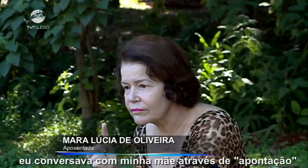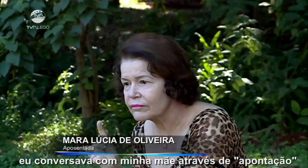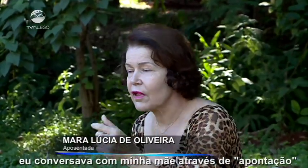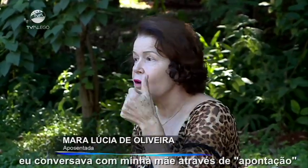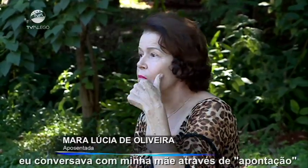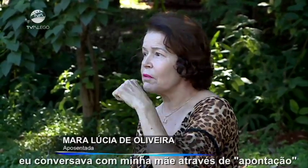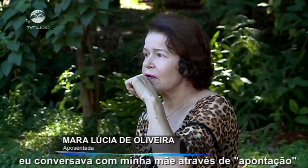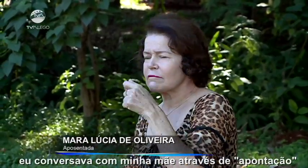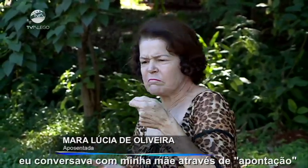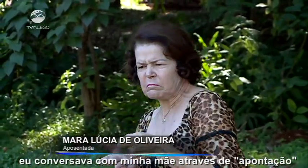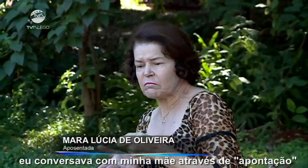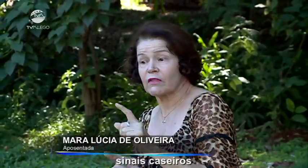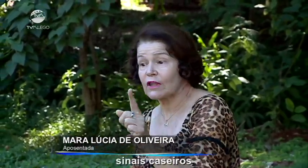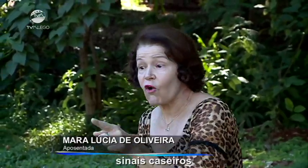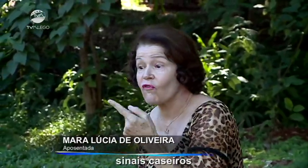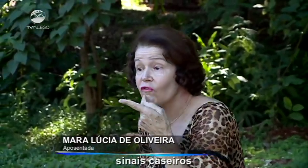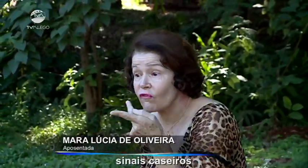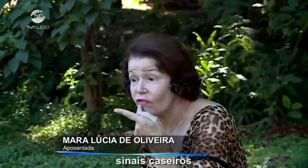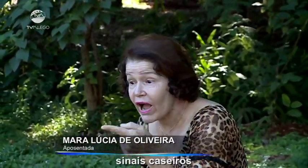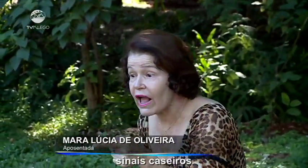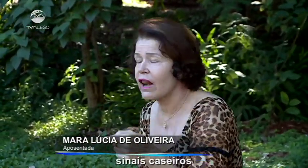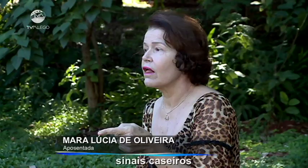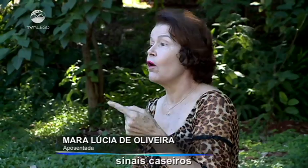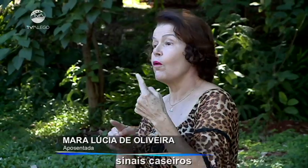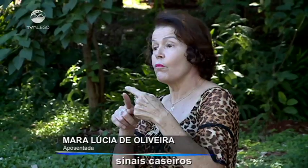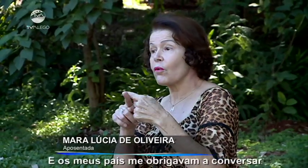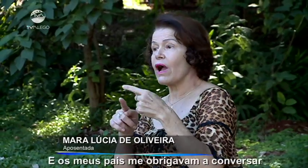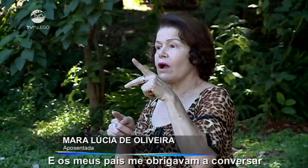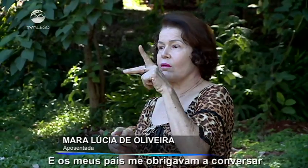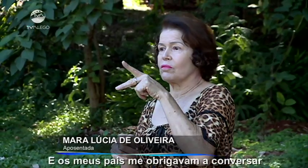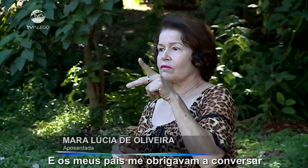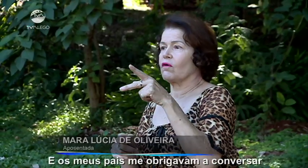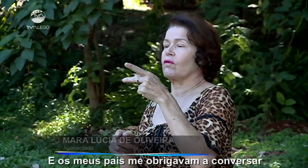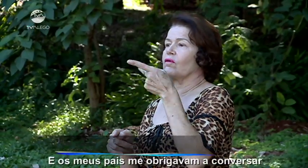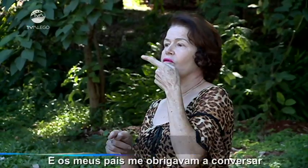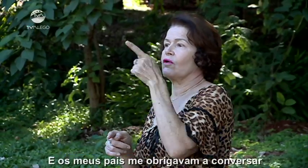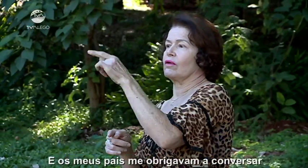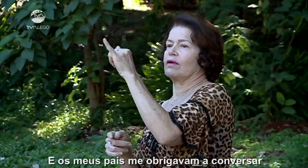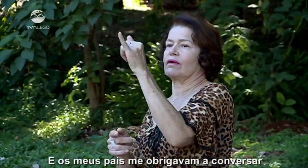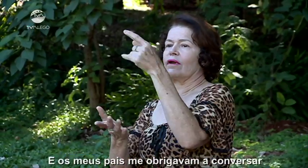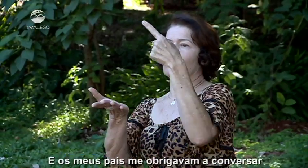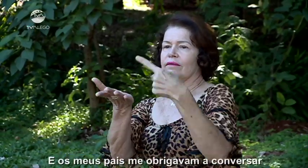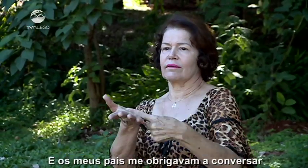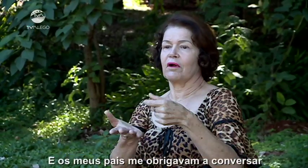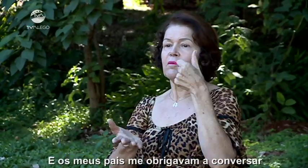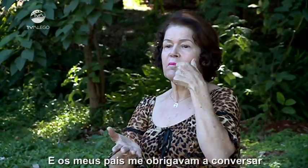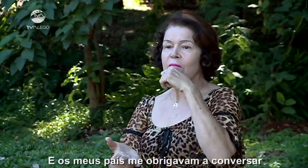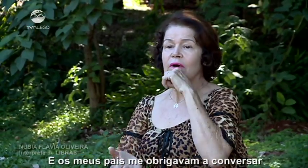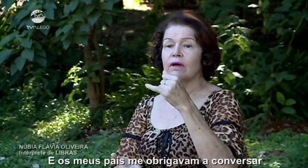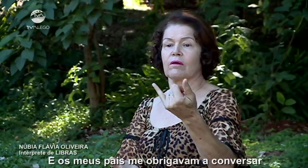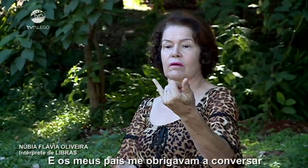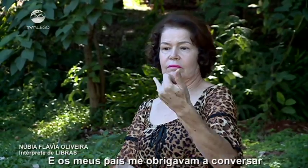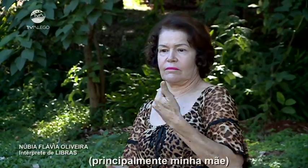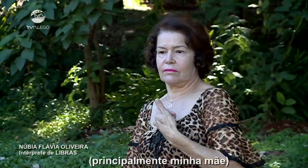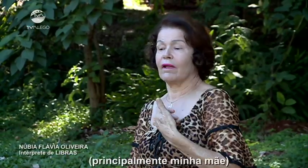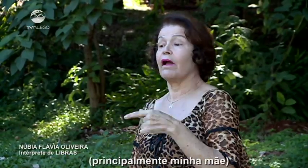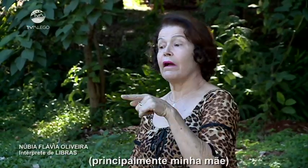de apontação, sinais caseiros. E meus pais, eles me obrigavam a conversar, principalmente minha